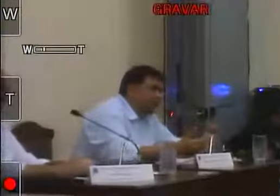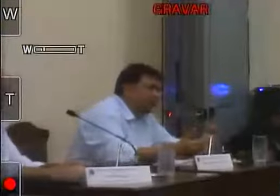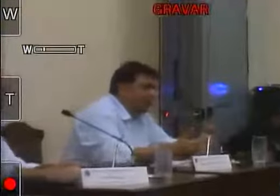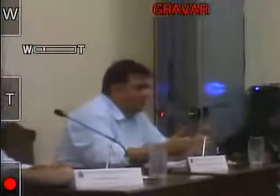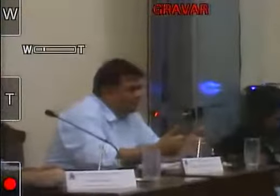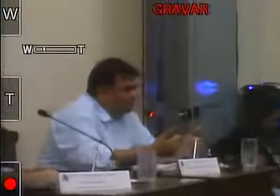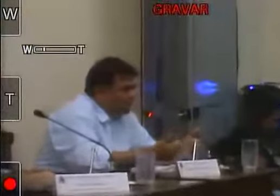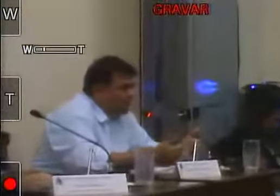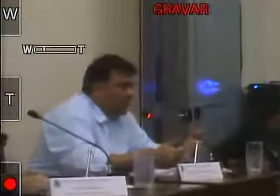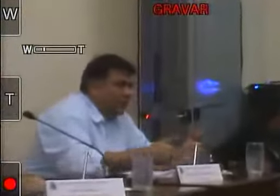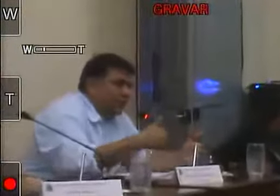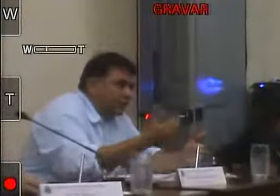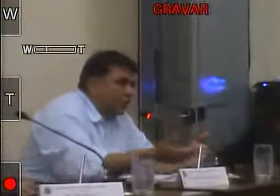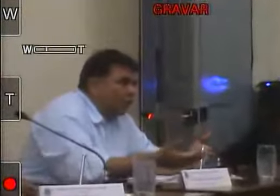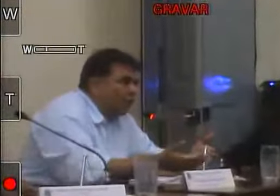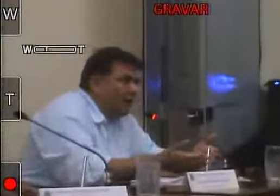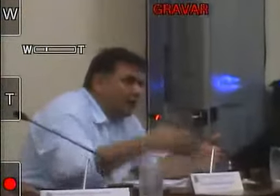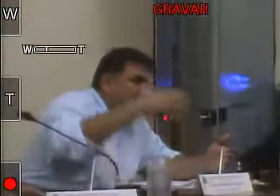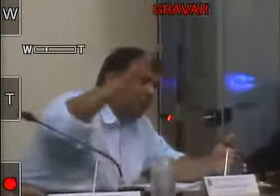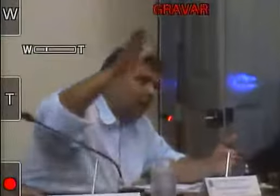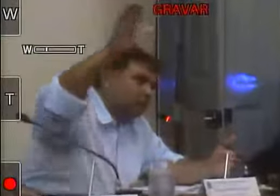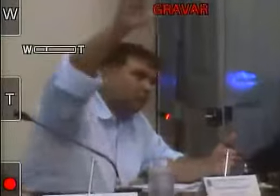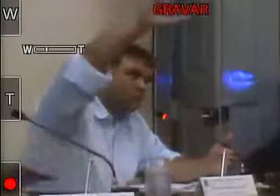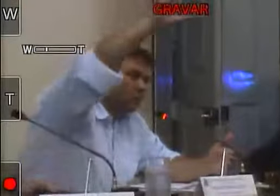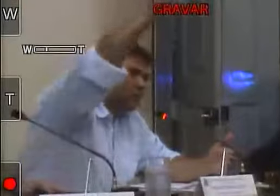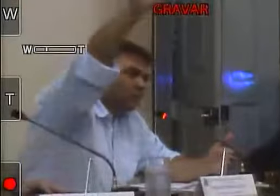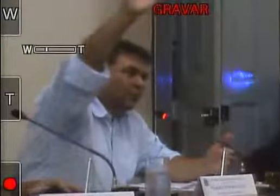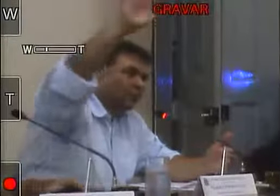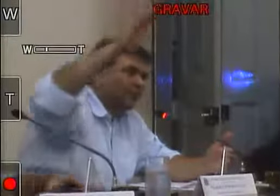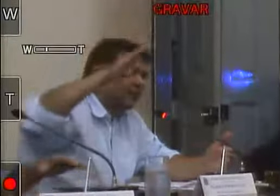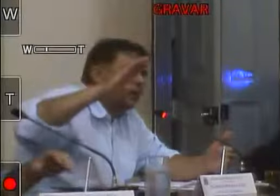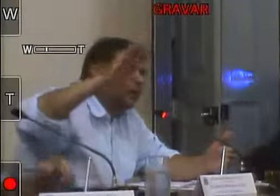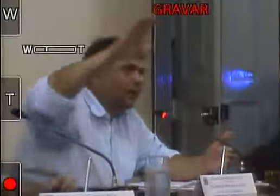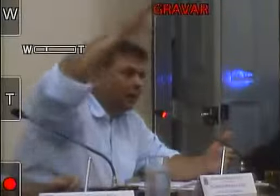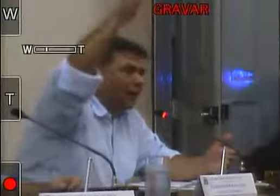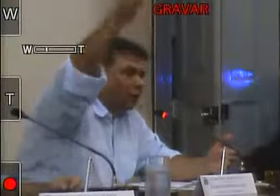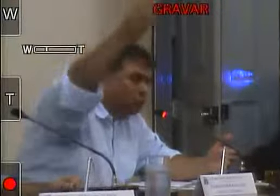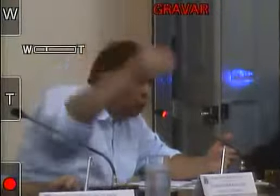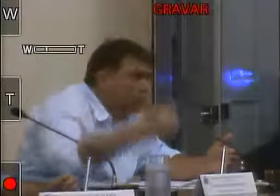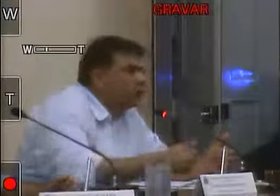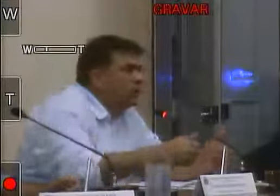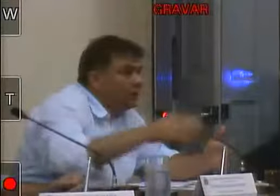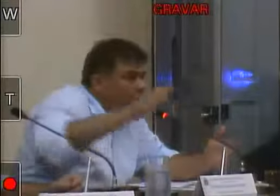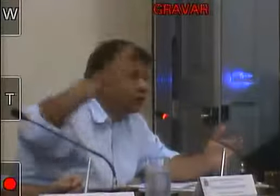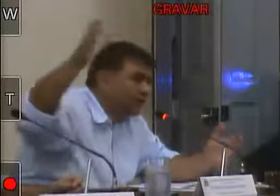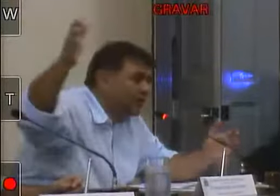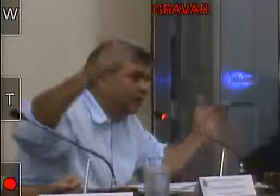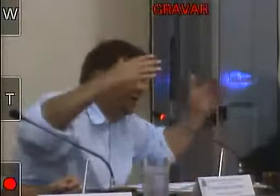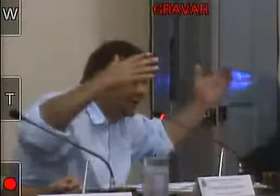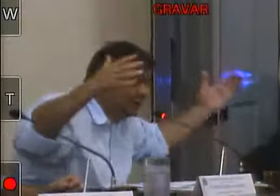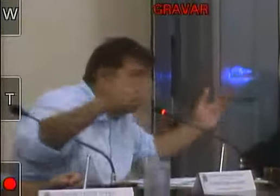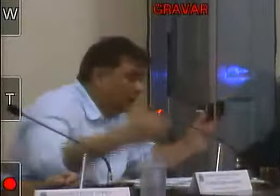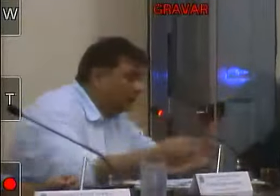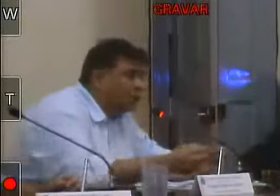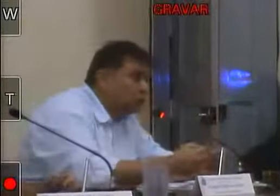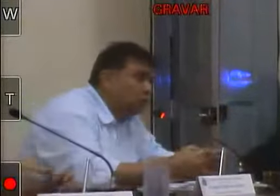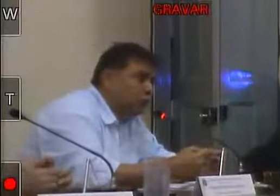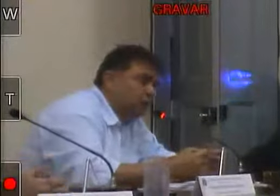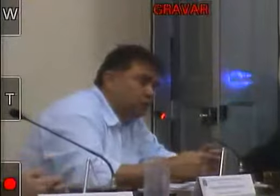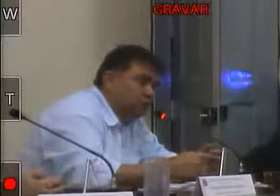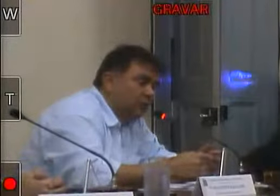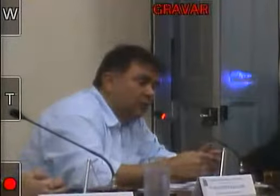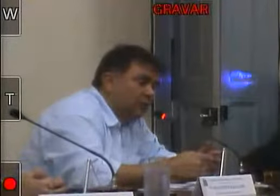que, para uma cidade que cresceu como Valença, bairros com uma certa altitude, distância, né? Valença é muito grande. Então,